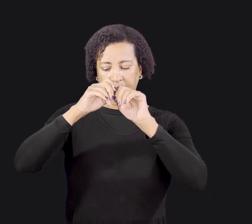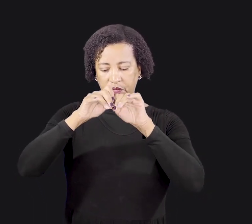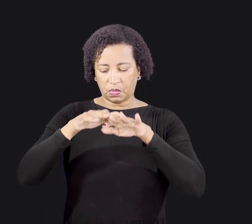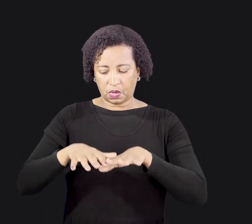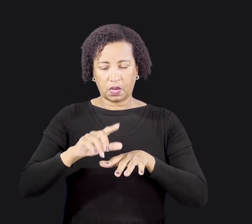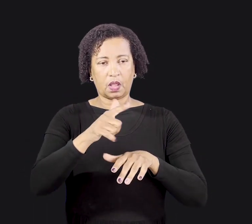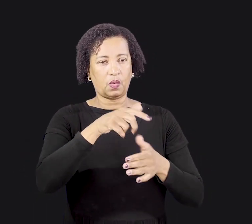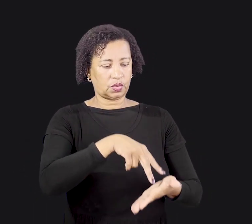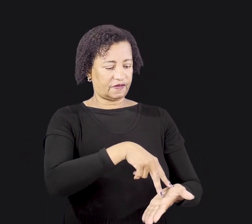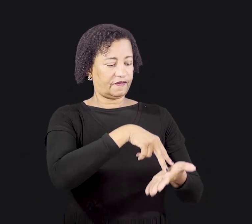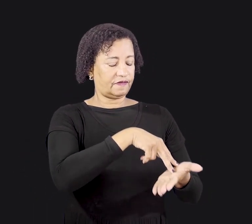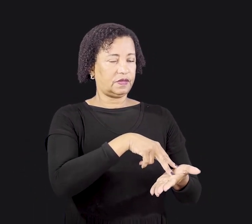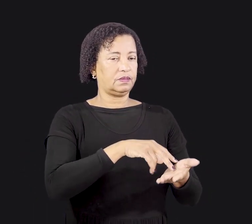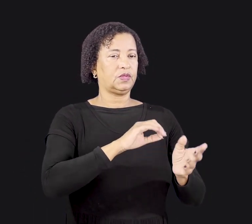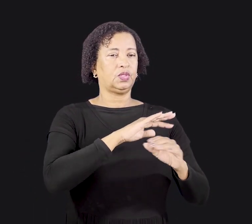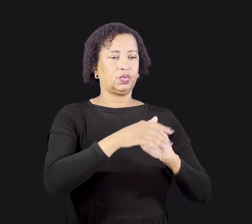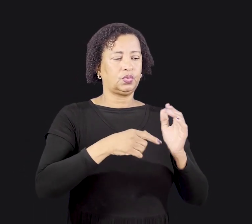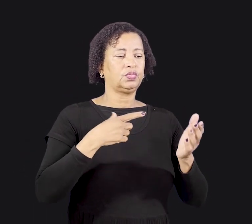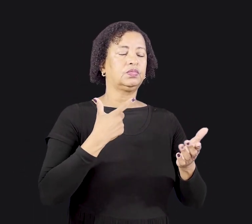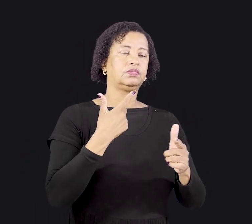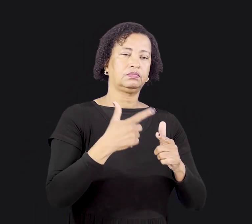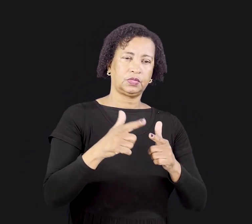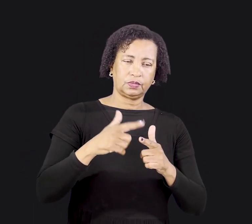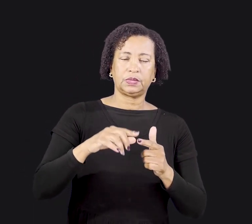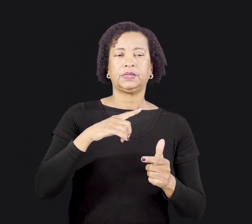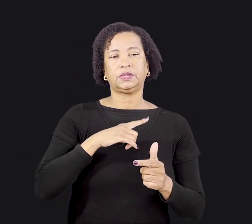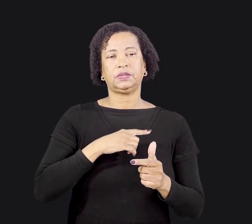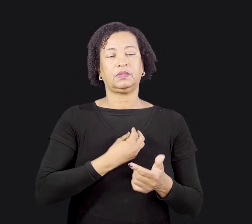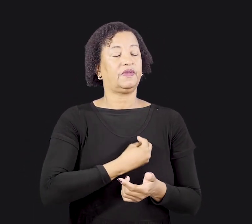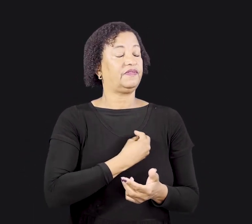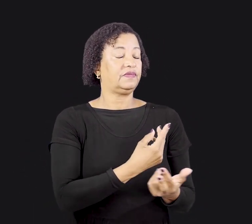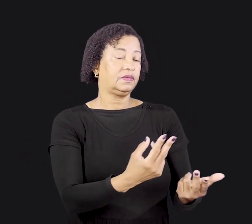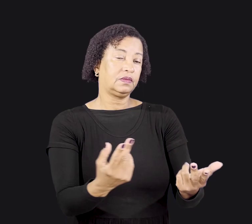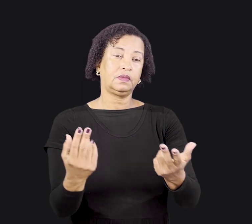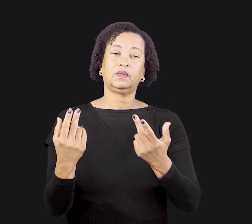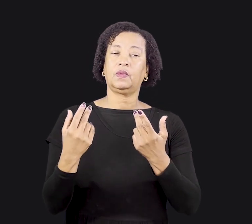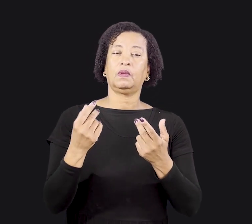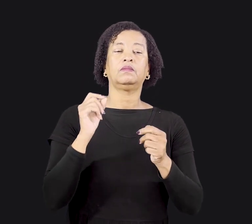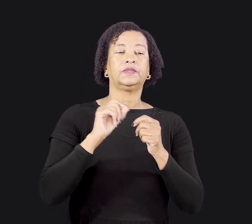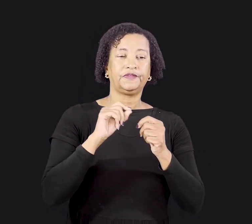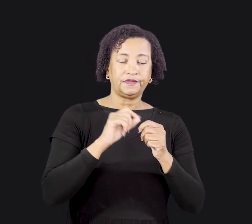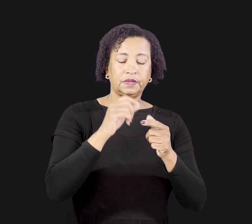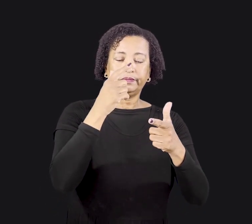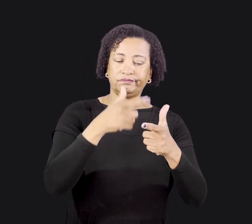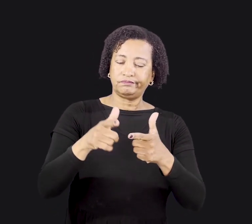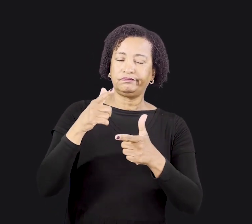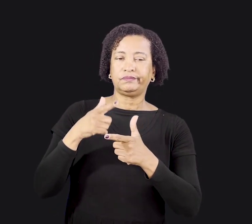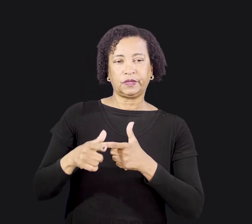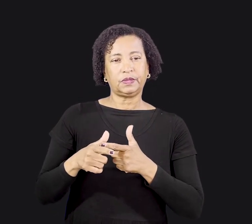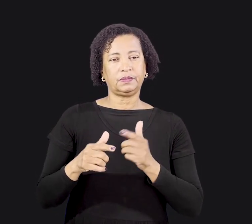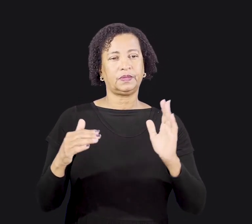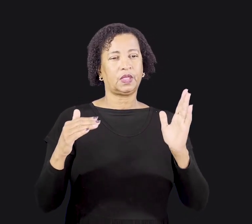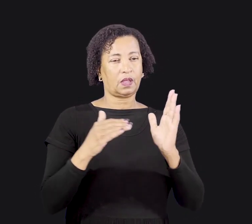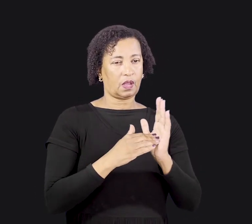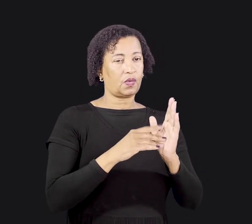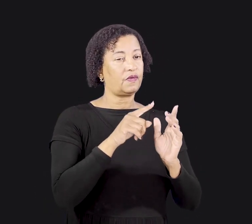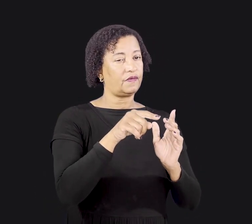firme. Todos enfrentam tempestades. A vida é assim. A vida é feita de tempestades. Na última vez que você passou por